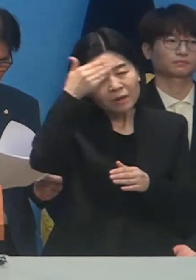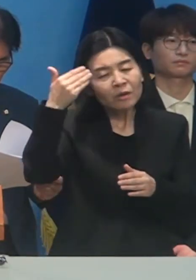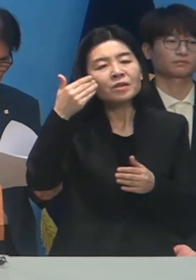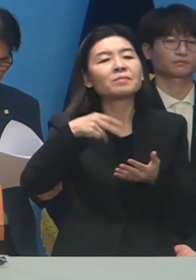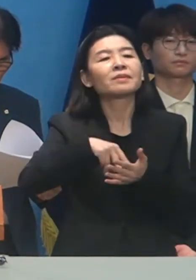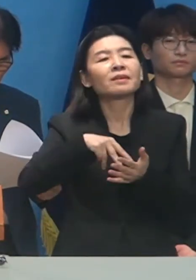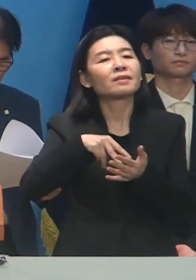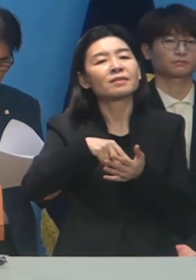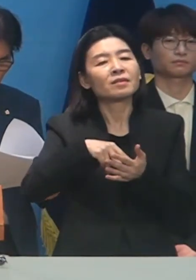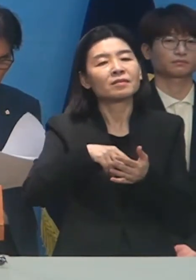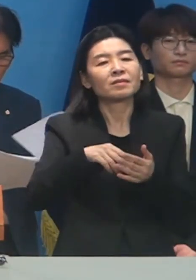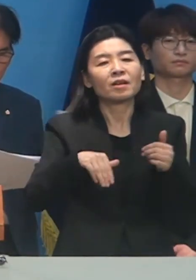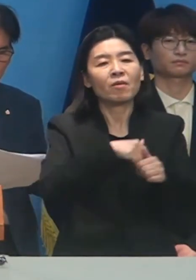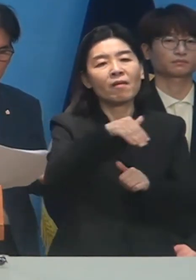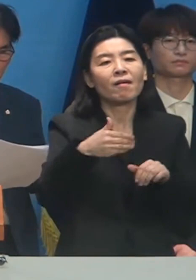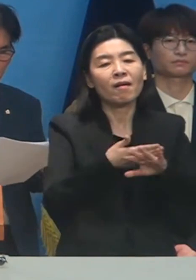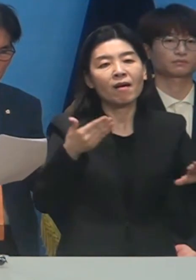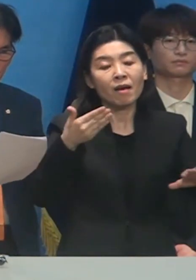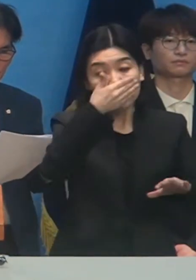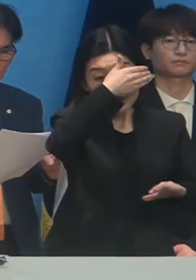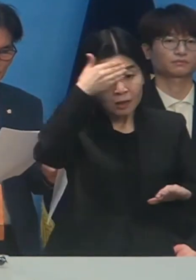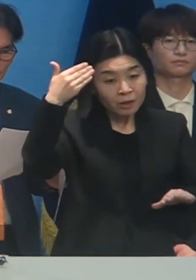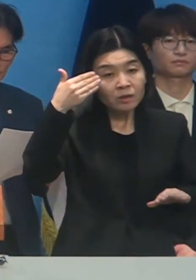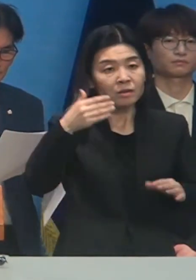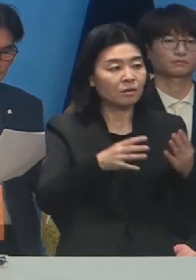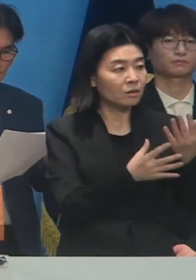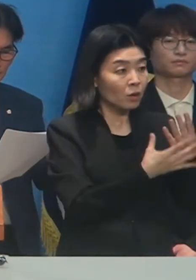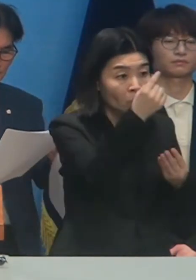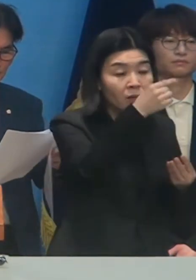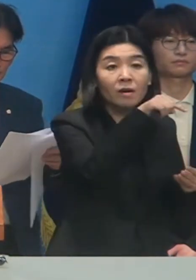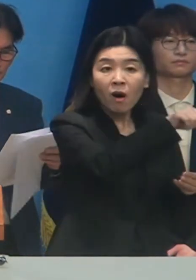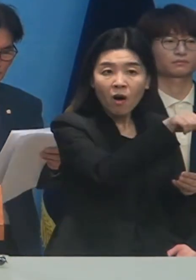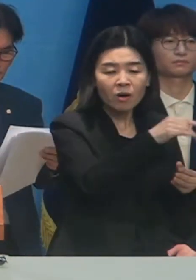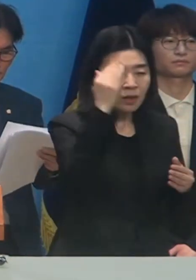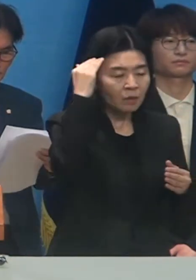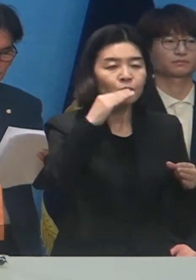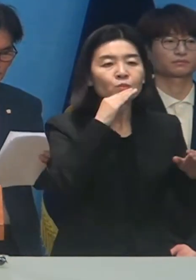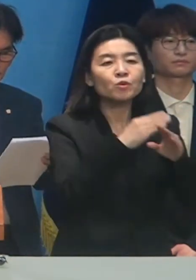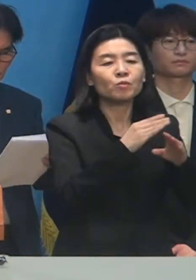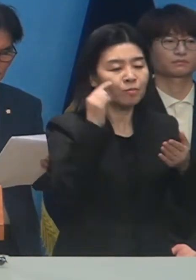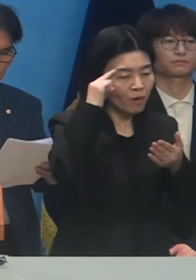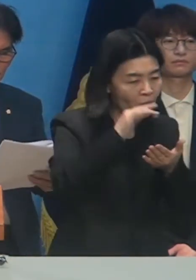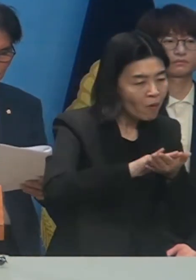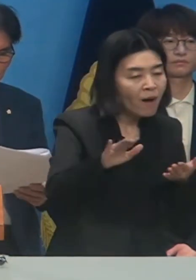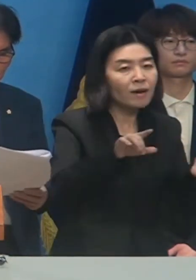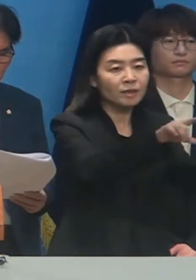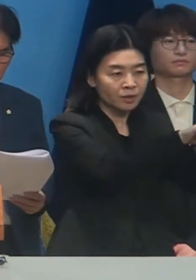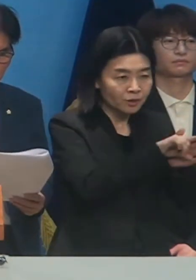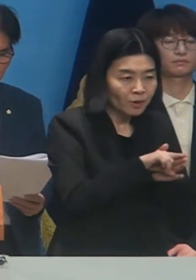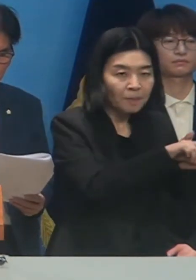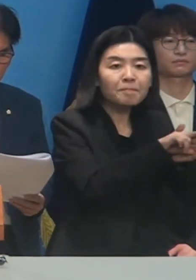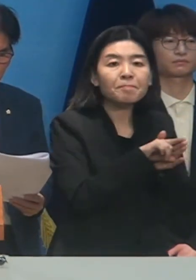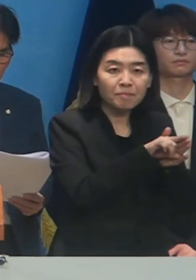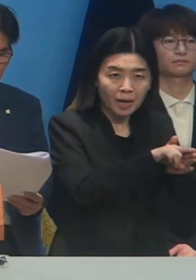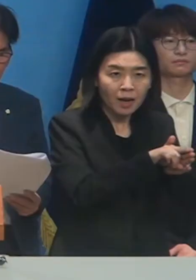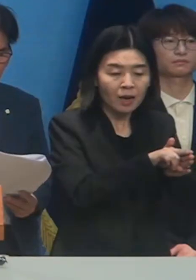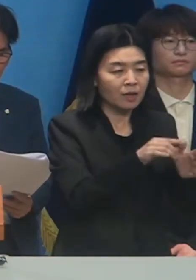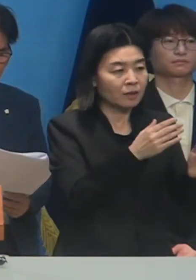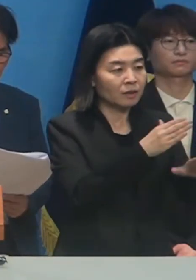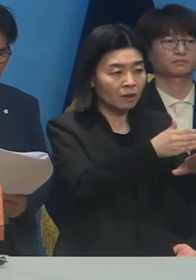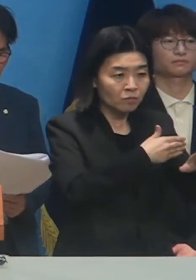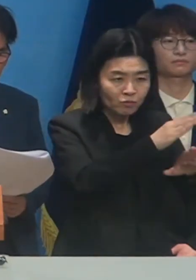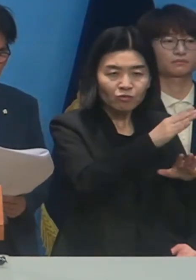아닙니다. 청년들에게 통일은 남북 간 평화 정착과 신뢰 구축을 시작으로 분단